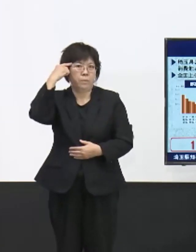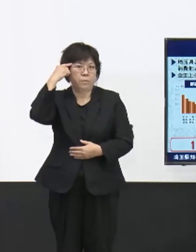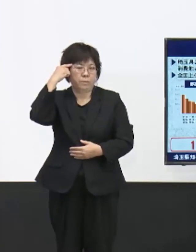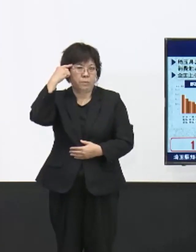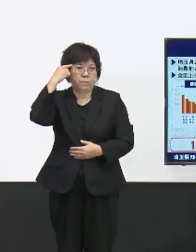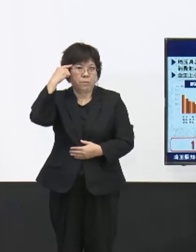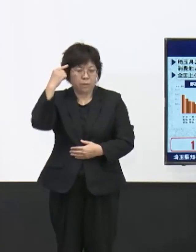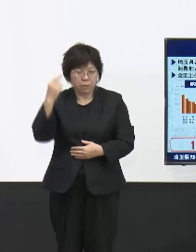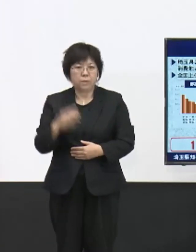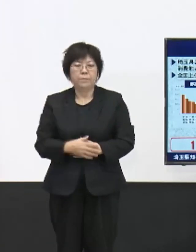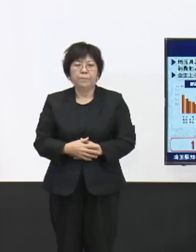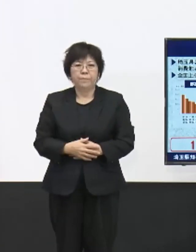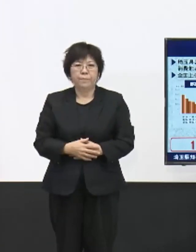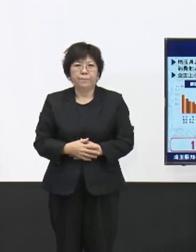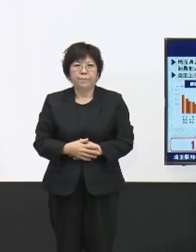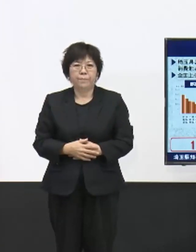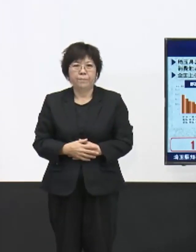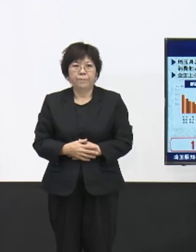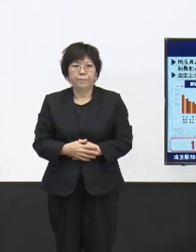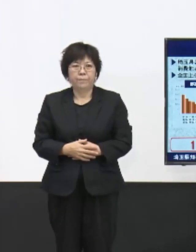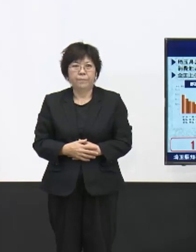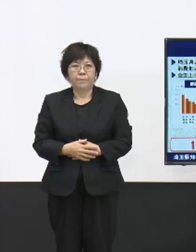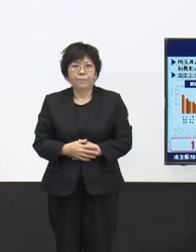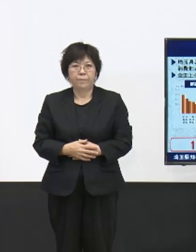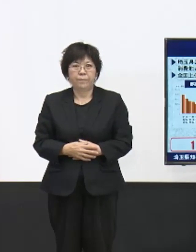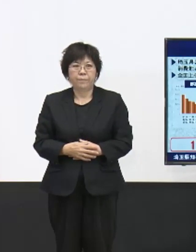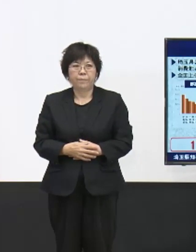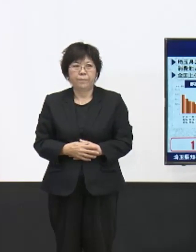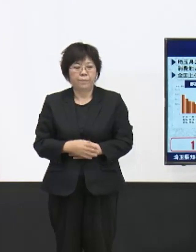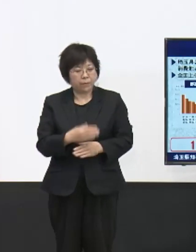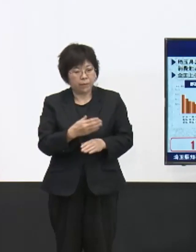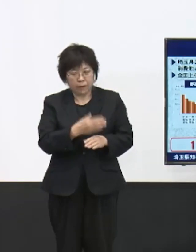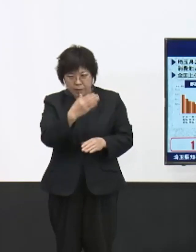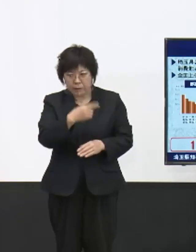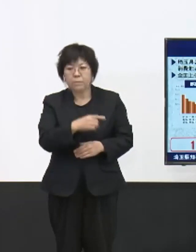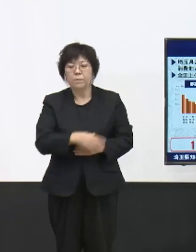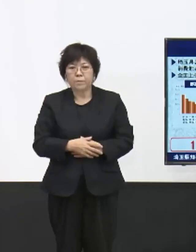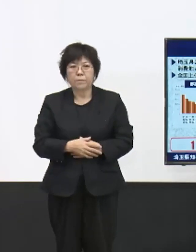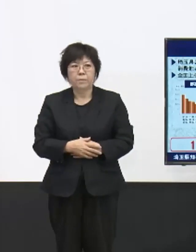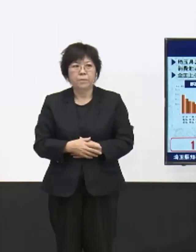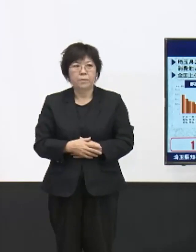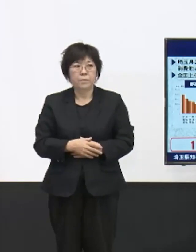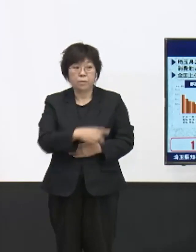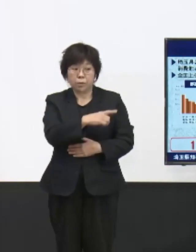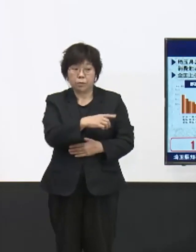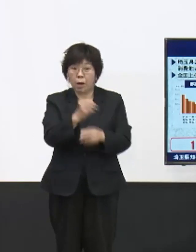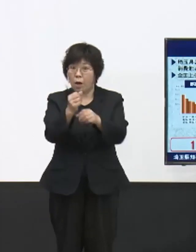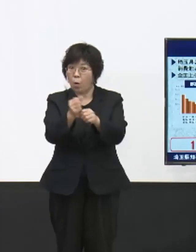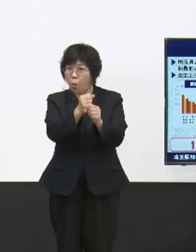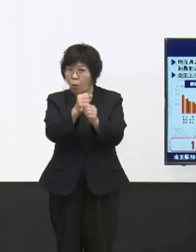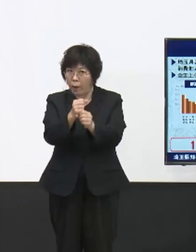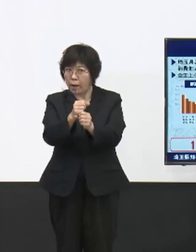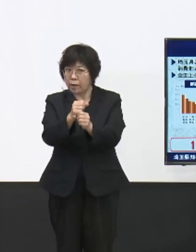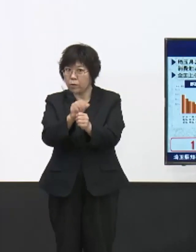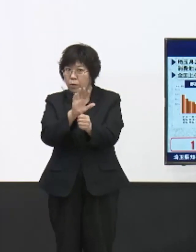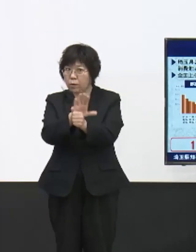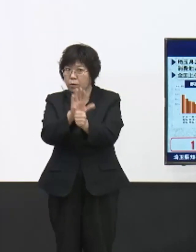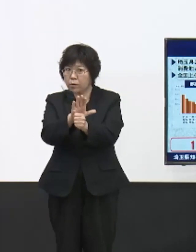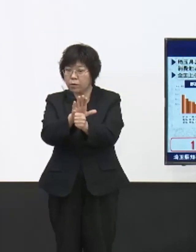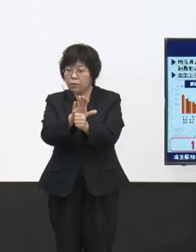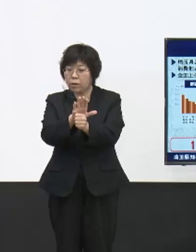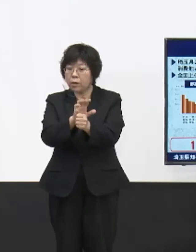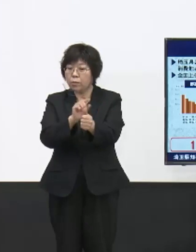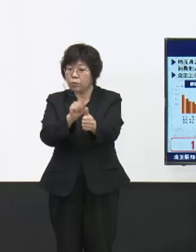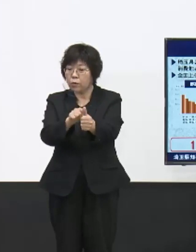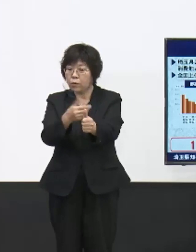になったんだろうというふうに考えます。 ありがとうございます。ちょっと確認なんですけれども、応援演説に関しては、先方から依